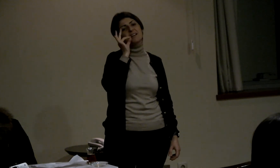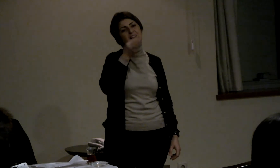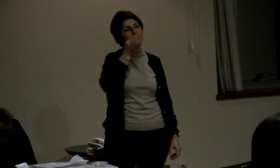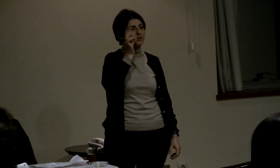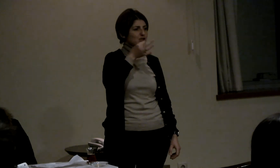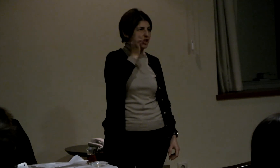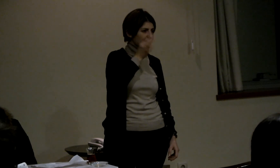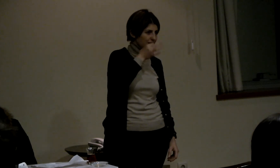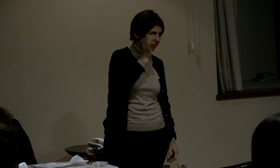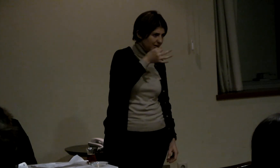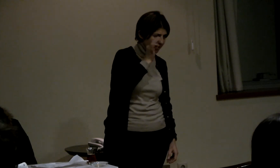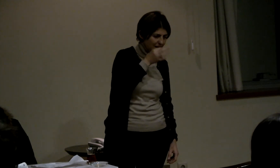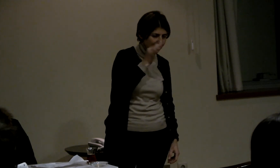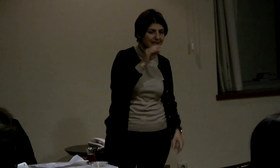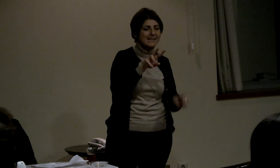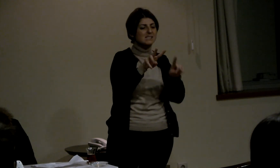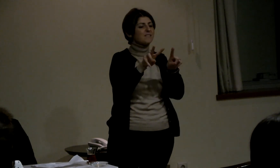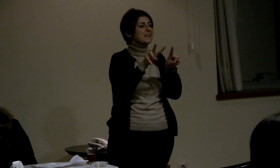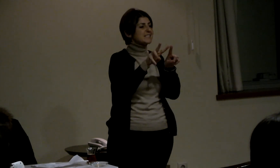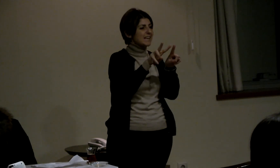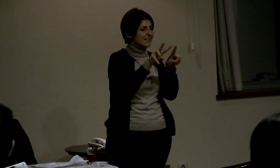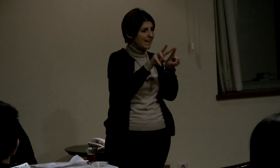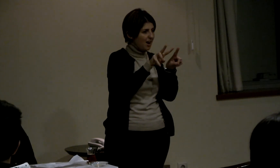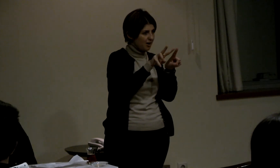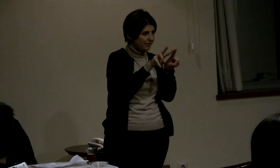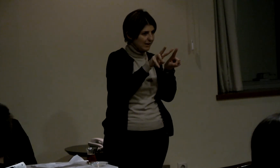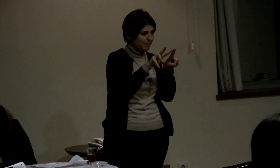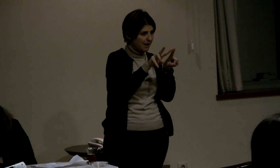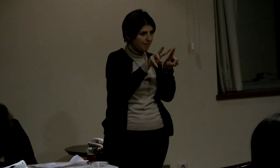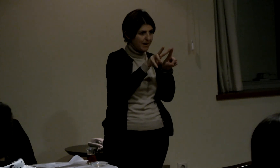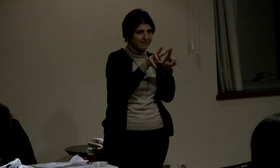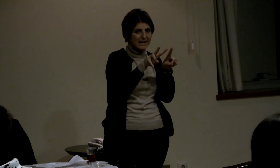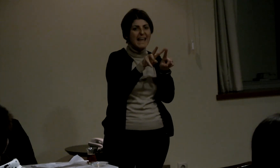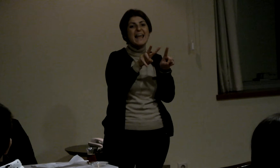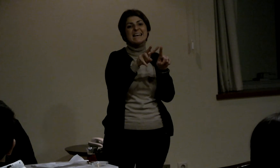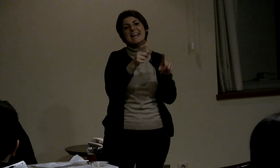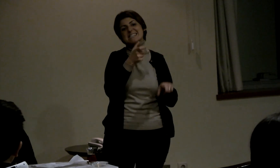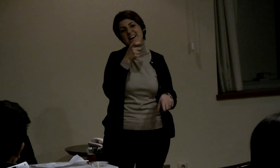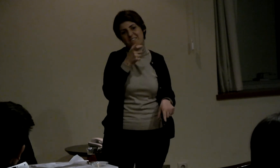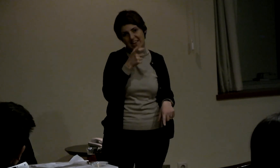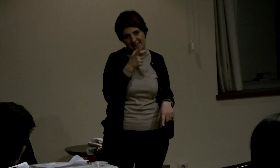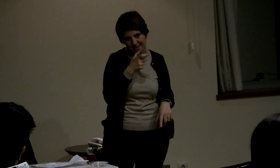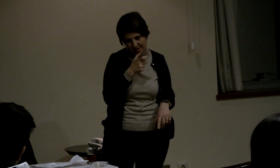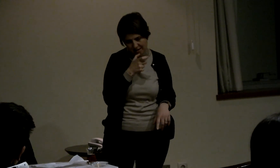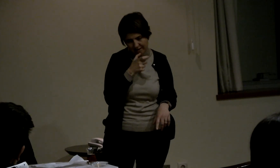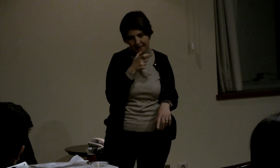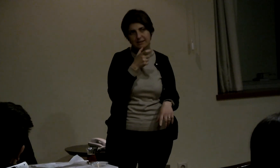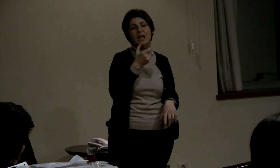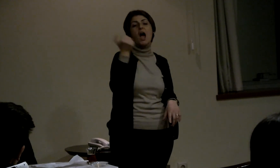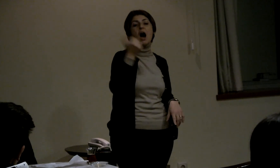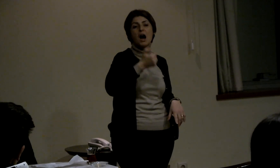da fincanda, aynen. Nescafe ise N harfiyle beraber. Nescafe, aynen.